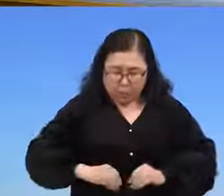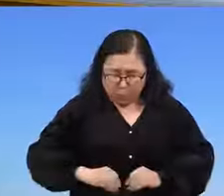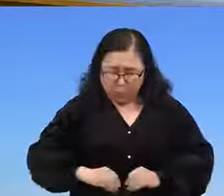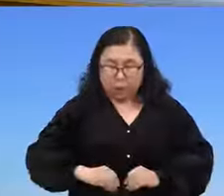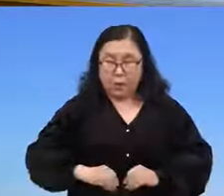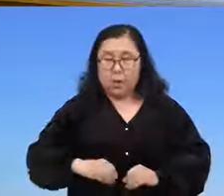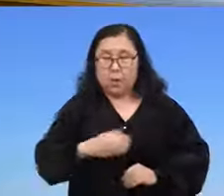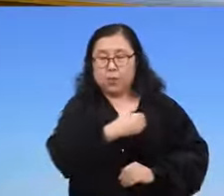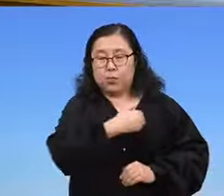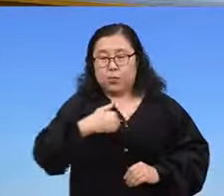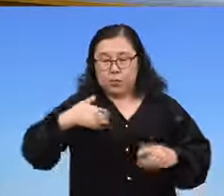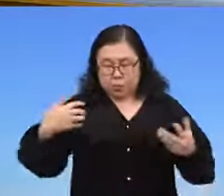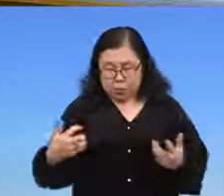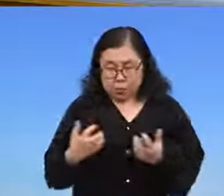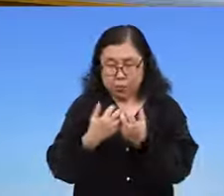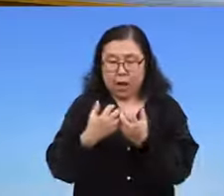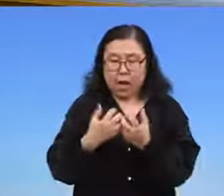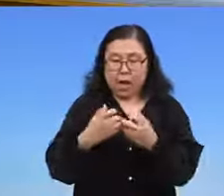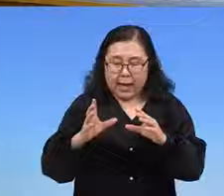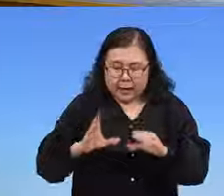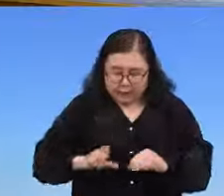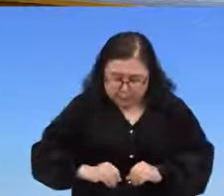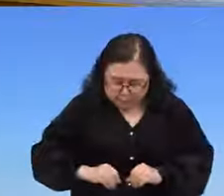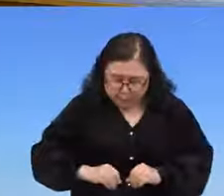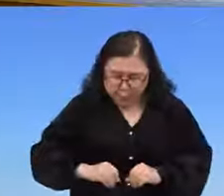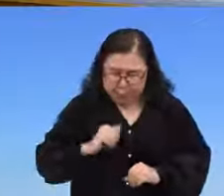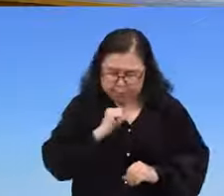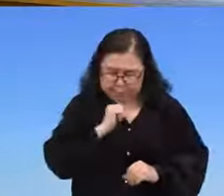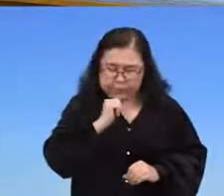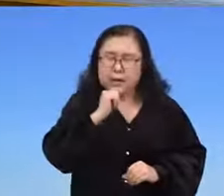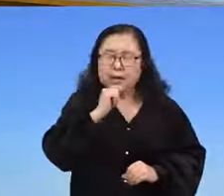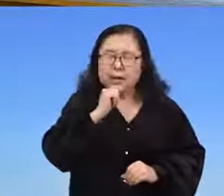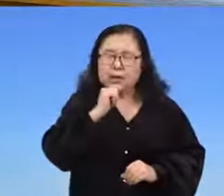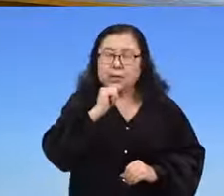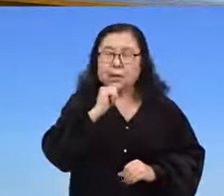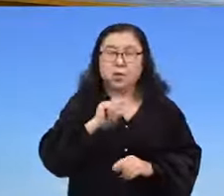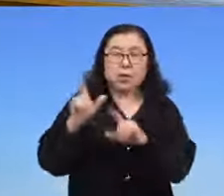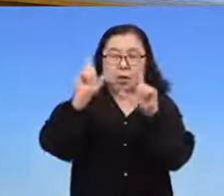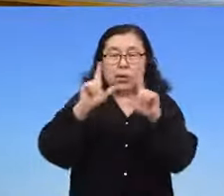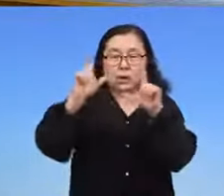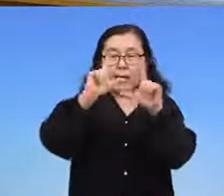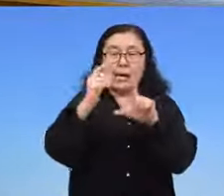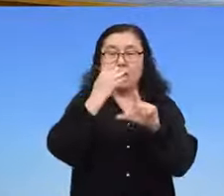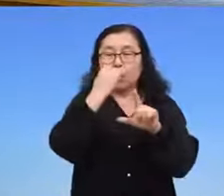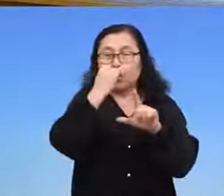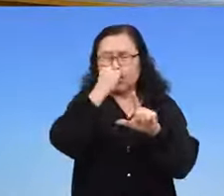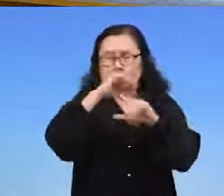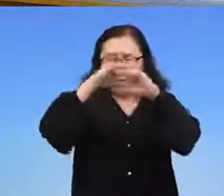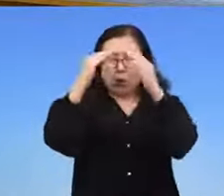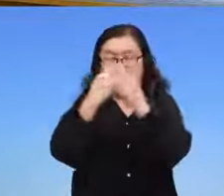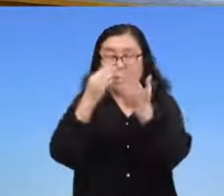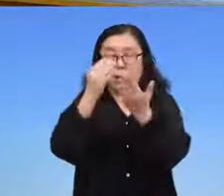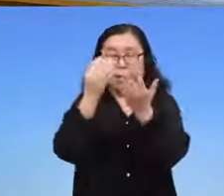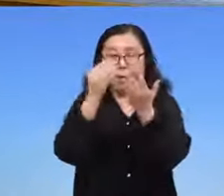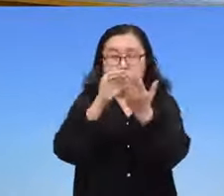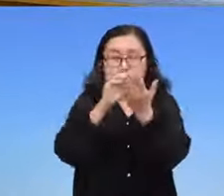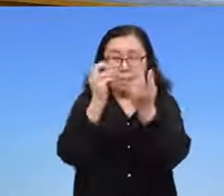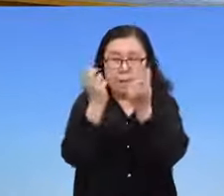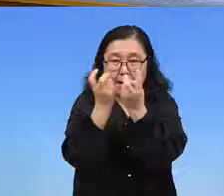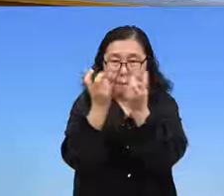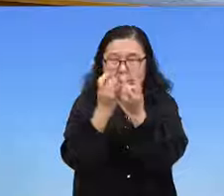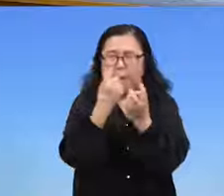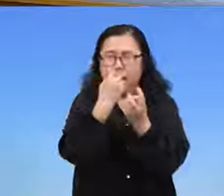배부름과 배고픔과 풍부와 궁핍에도 처할 줄 아는 일체의 비결을 배웠노라. 그 다음 빌립보서 4장